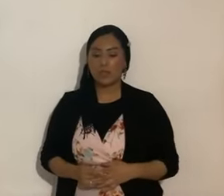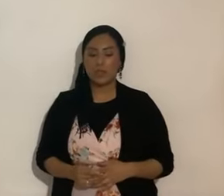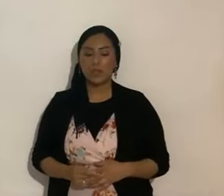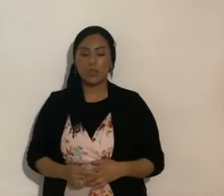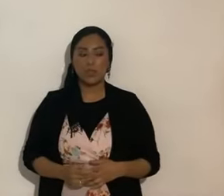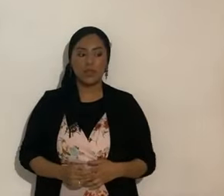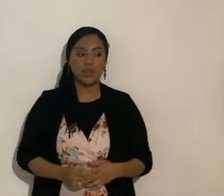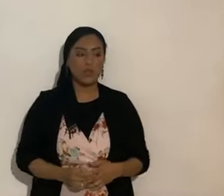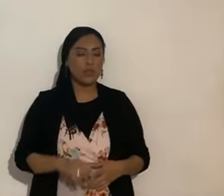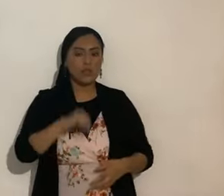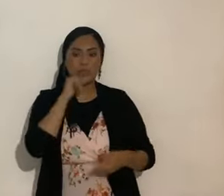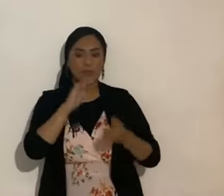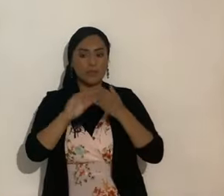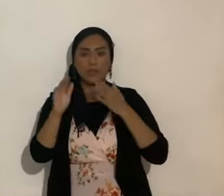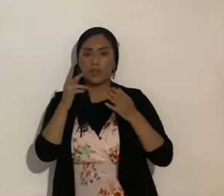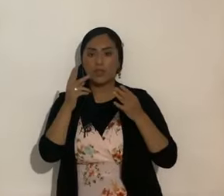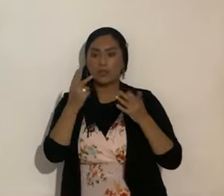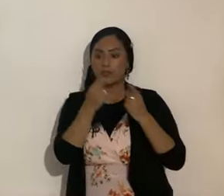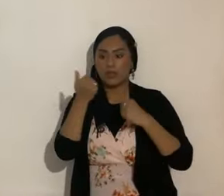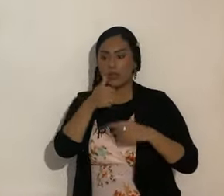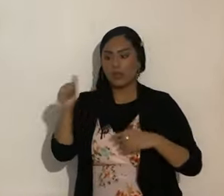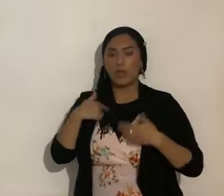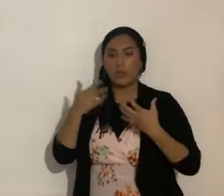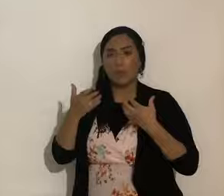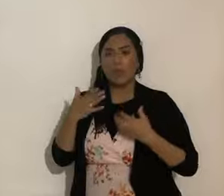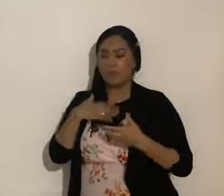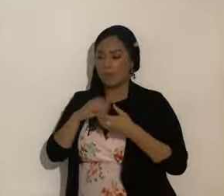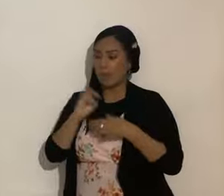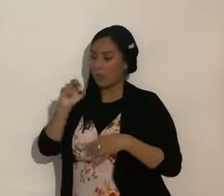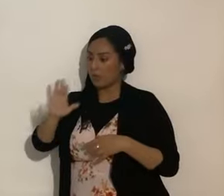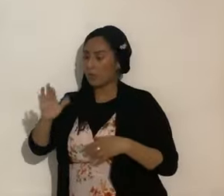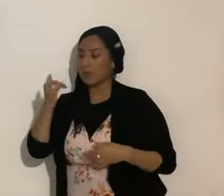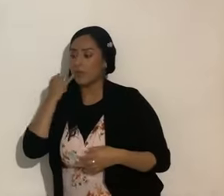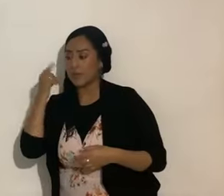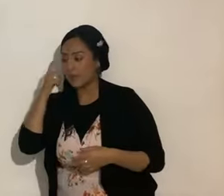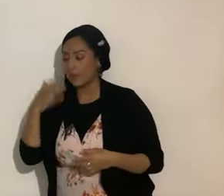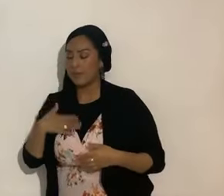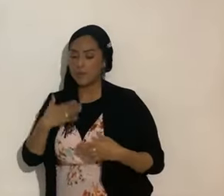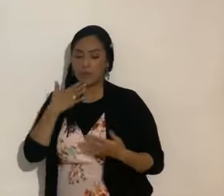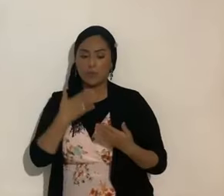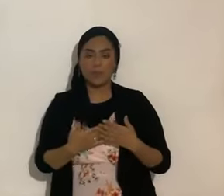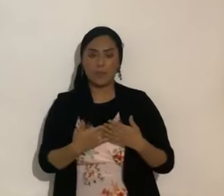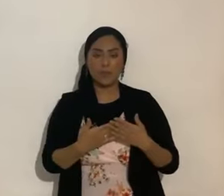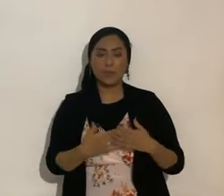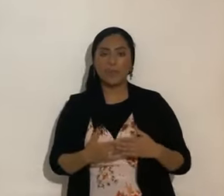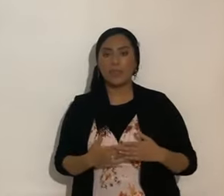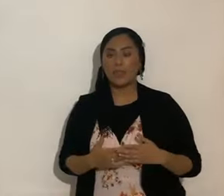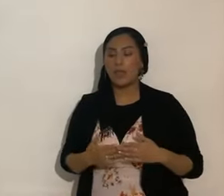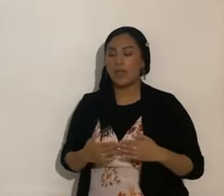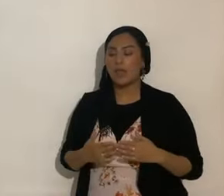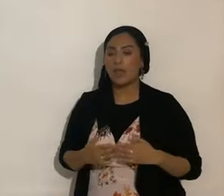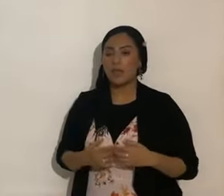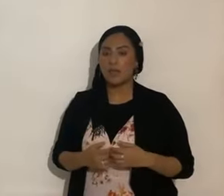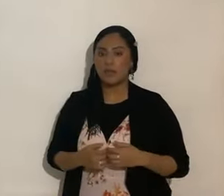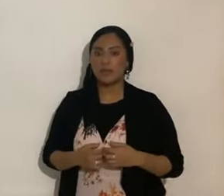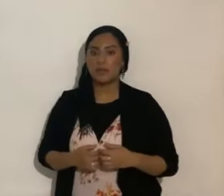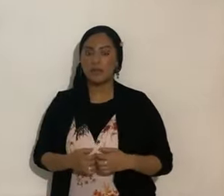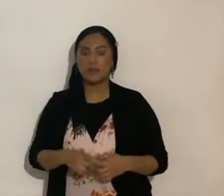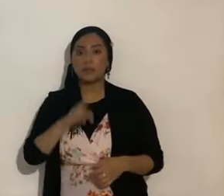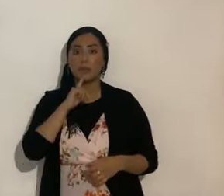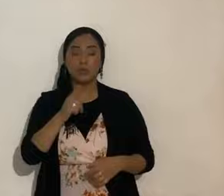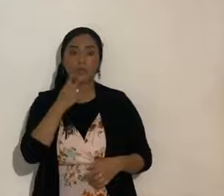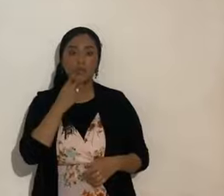me es lícito hacer lo que quiero con lo mío? ¿O tienes tú envidia porque yo soy bueno? ¿Cómo dice el original? Se